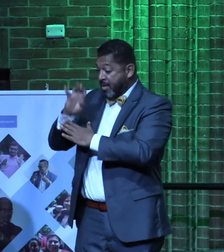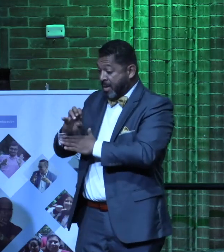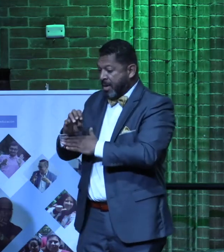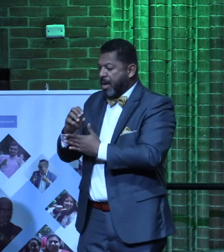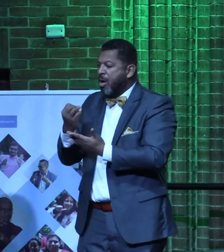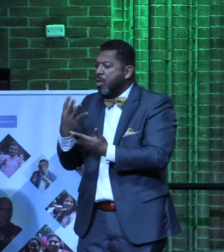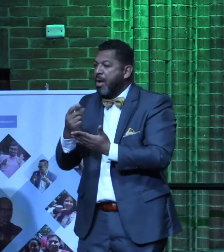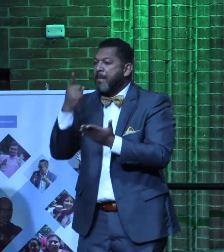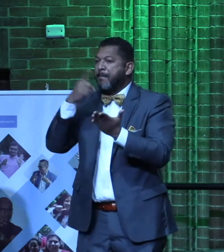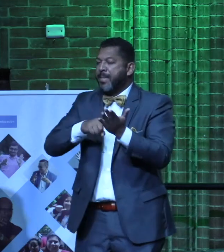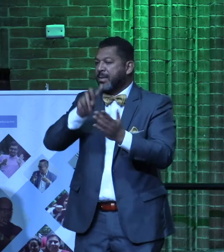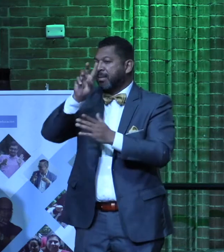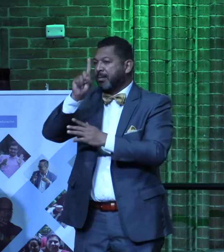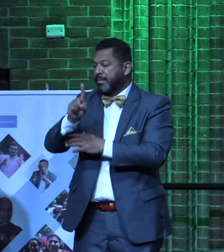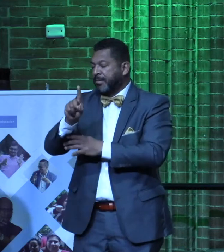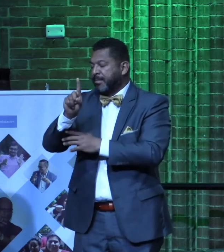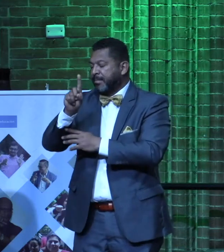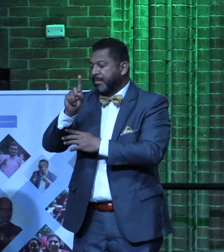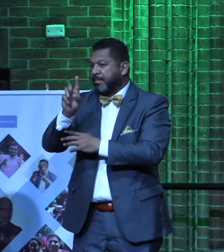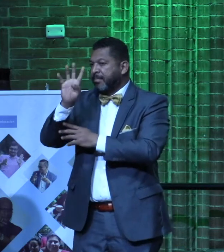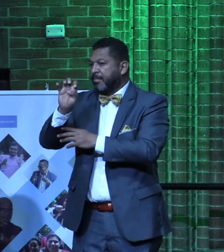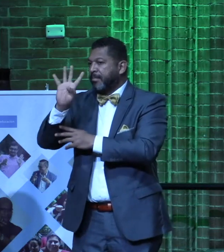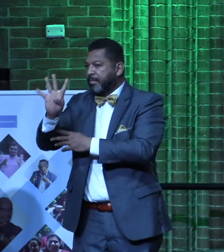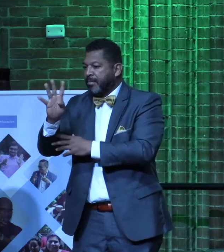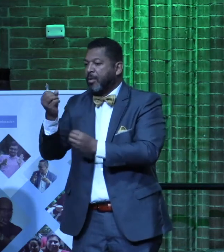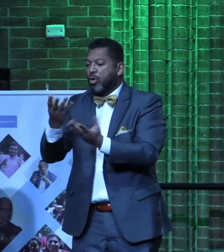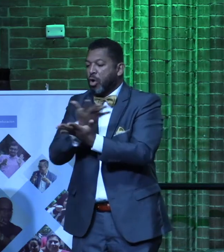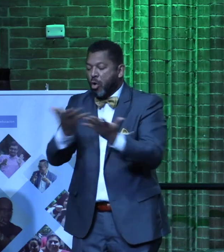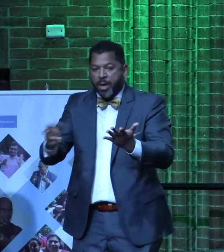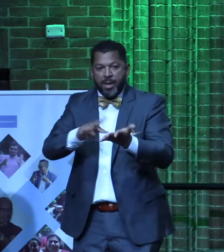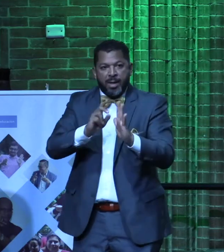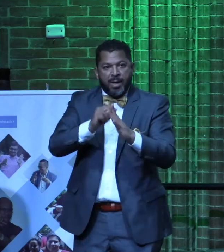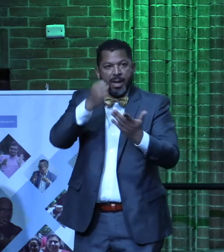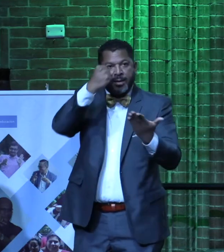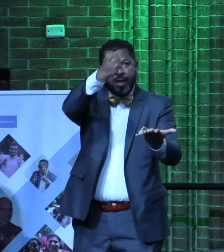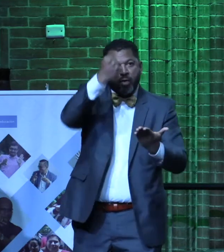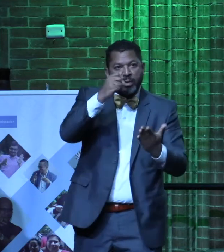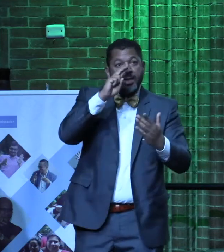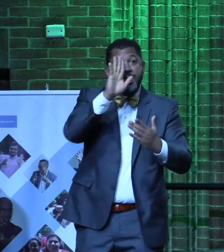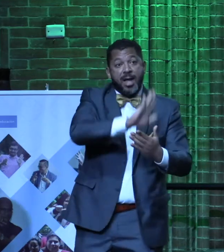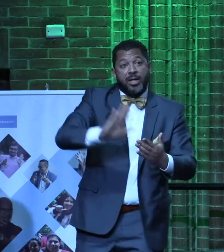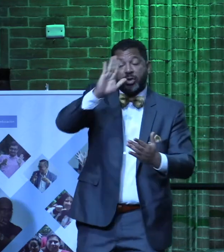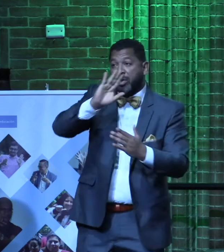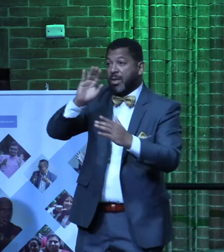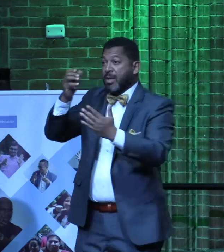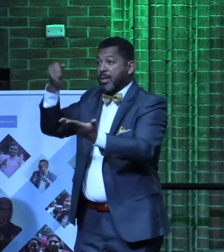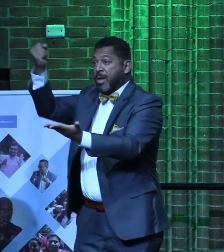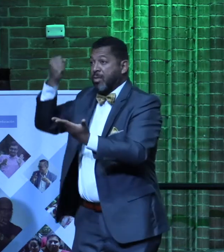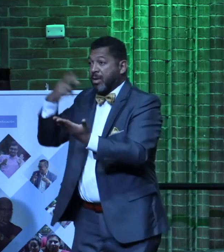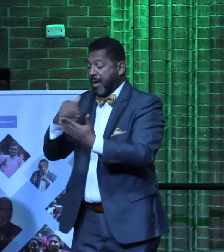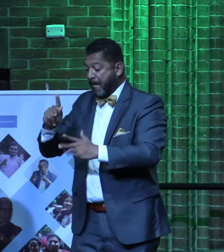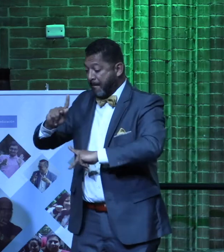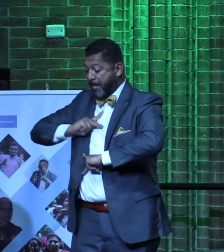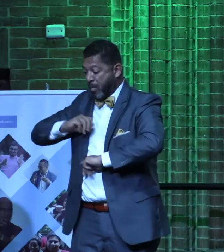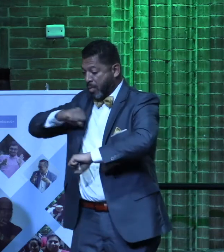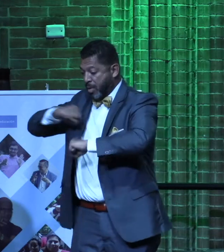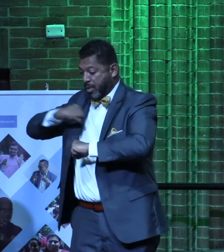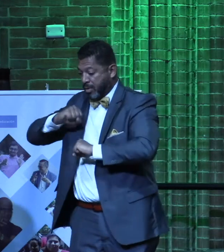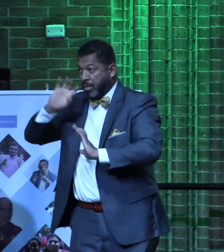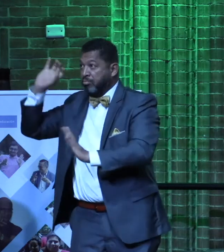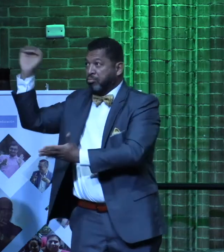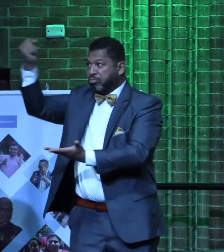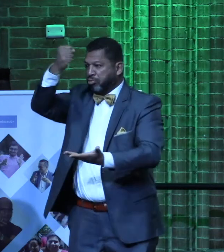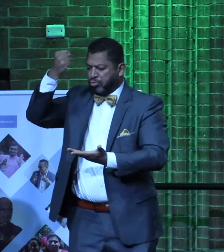total de 1.194 recursos que combinaban los recursos de nación con los recursos propios que nosotros